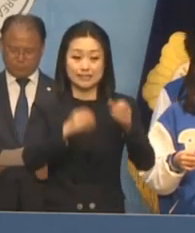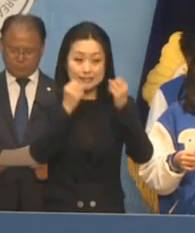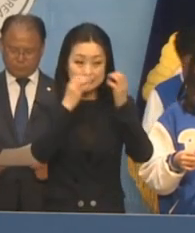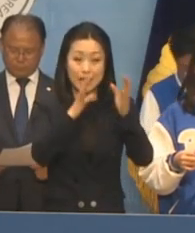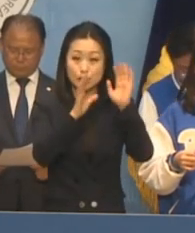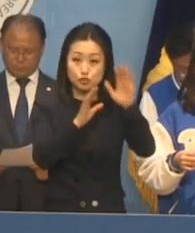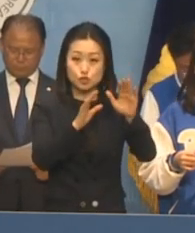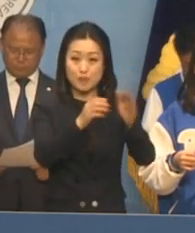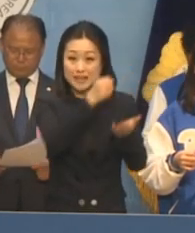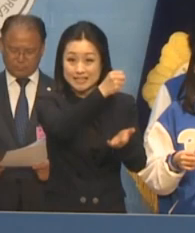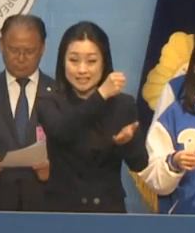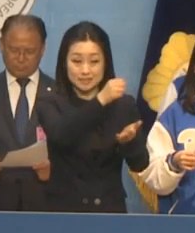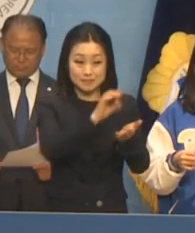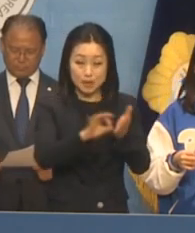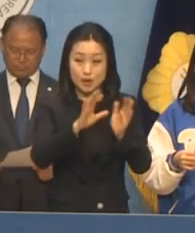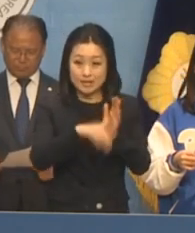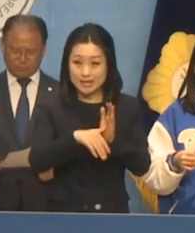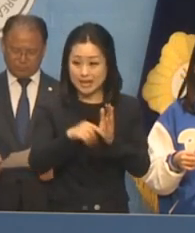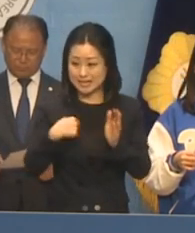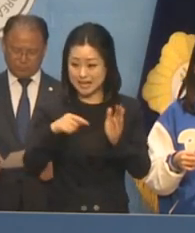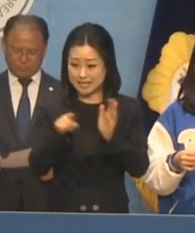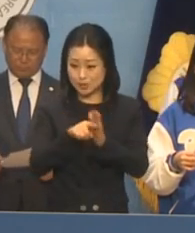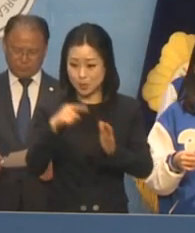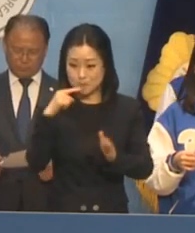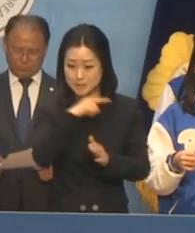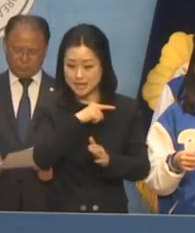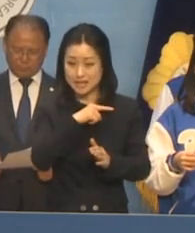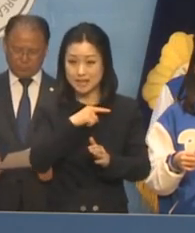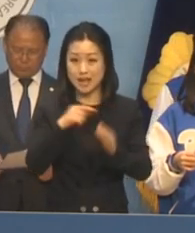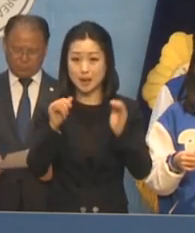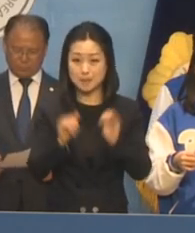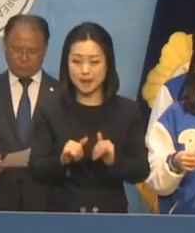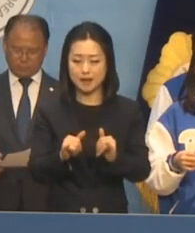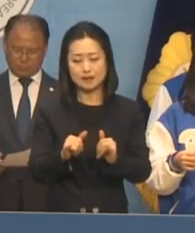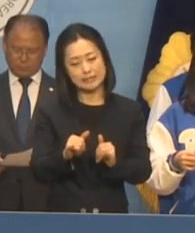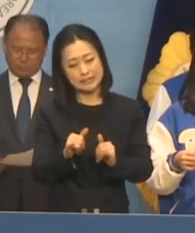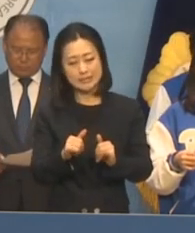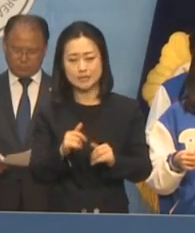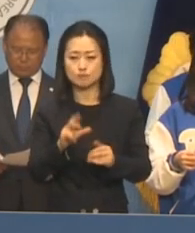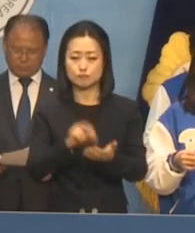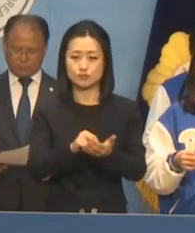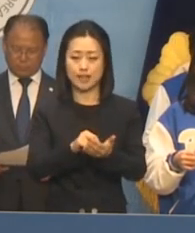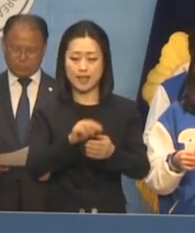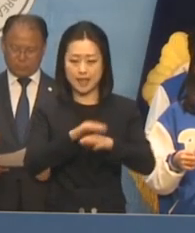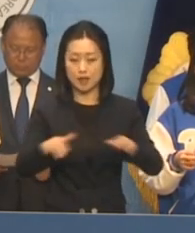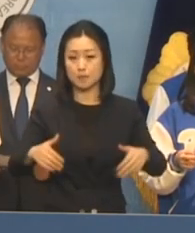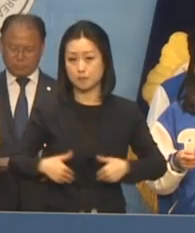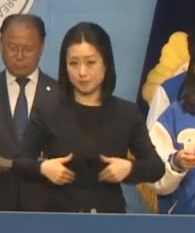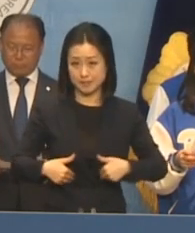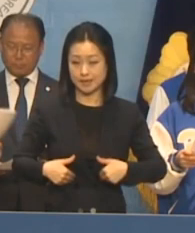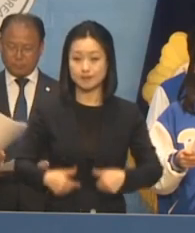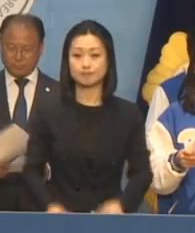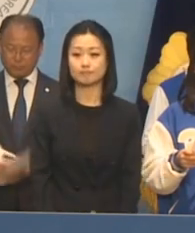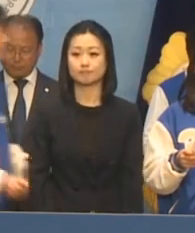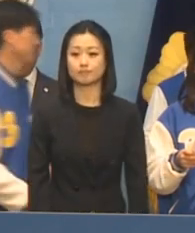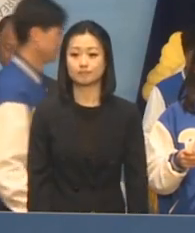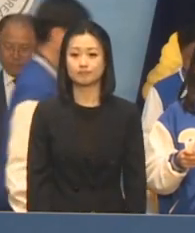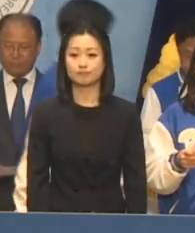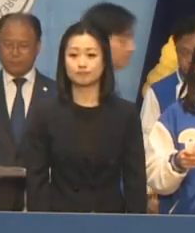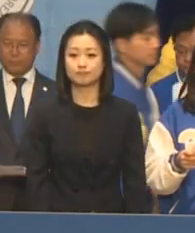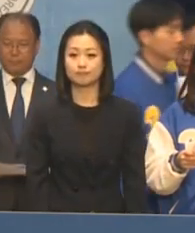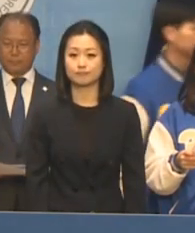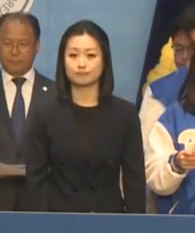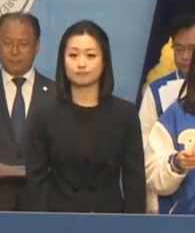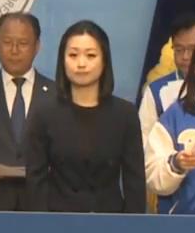이용시에도 신용상 불이익이 발생하지 않도록 제도 개선을 꼭 추진하도록 하겠습니다